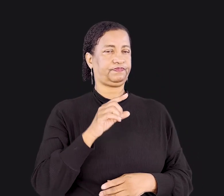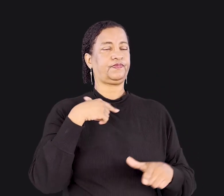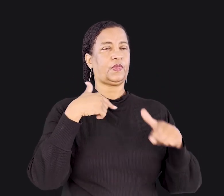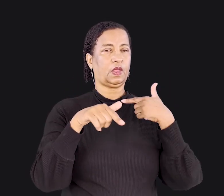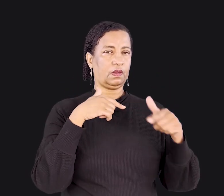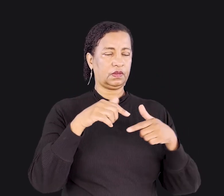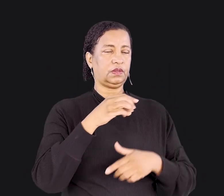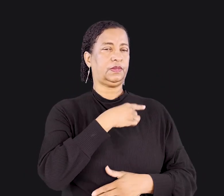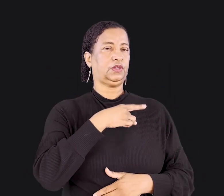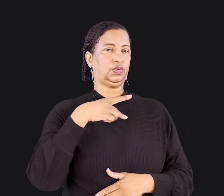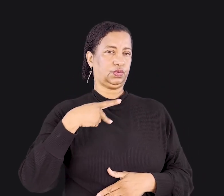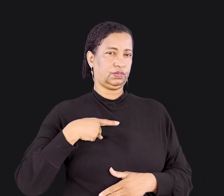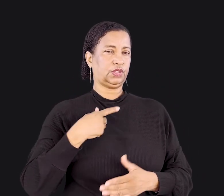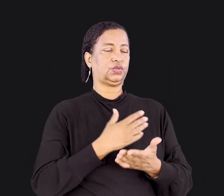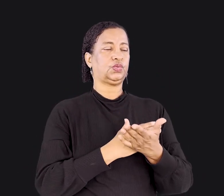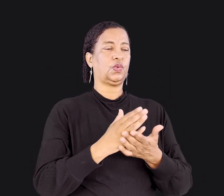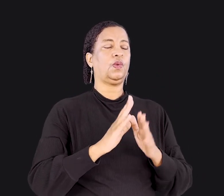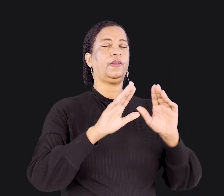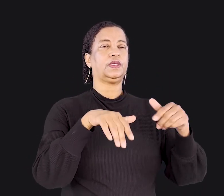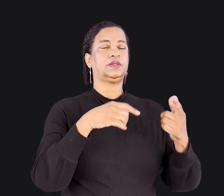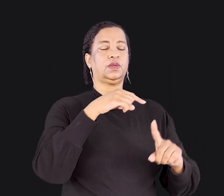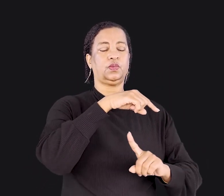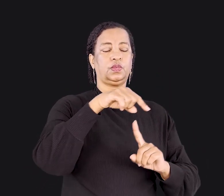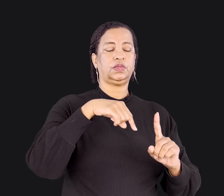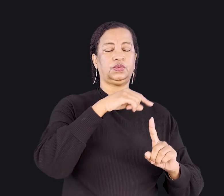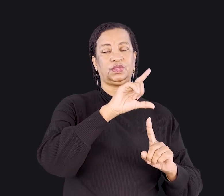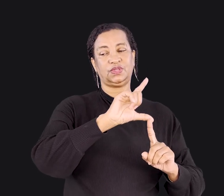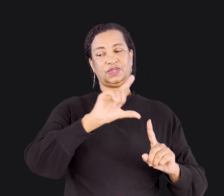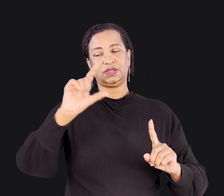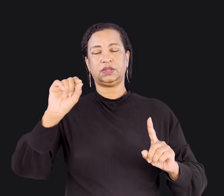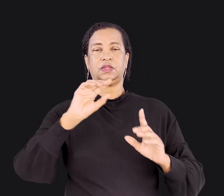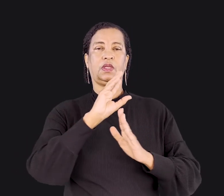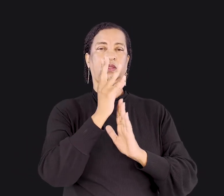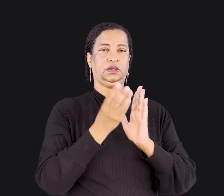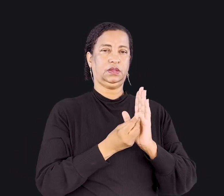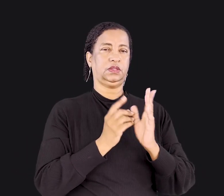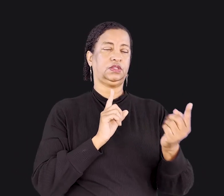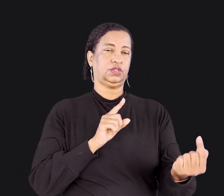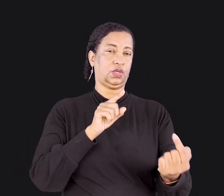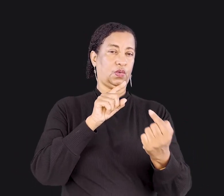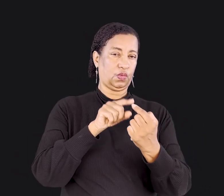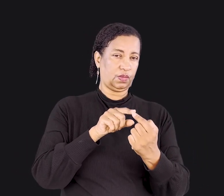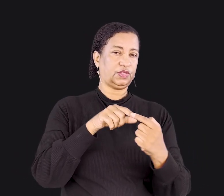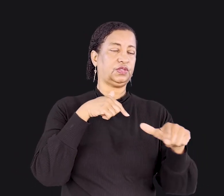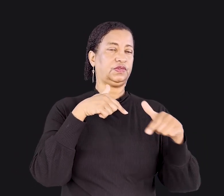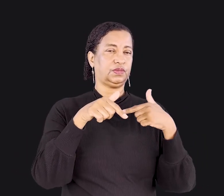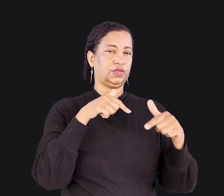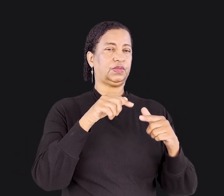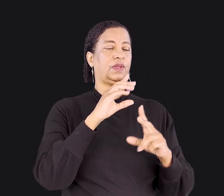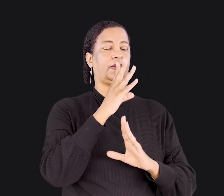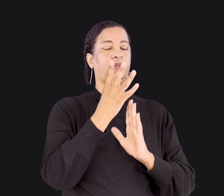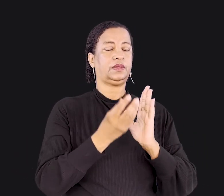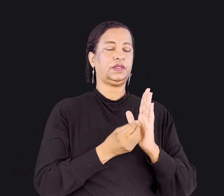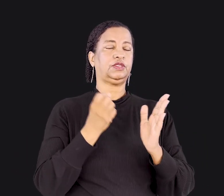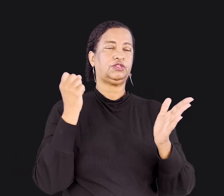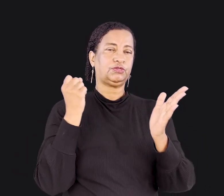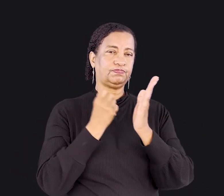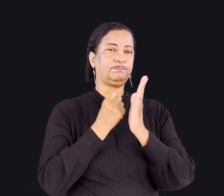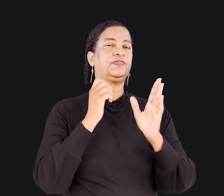trabalho do ministro começa quando os santos deixam a igreja. O objetivo da missão da igreja é atingido quando os santos saem